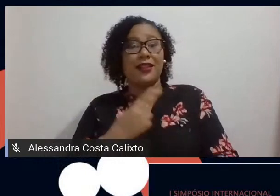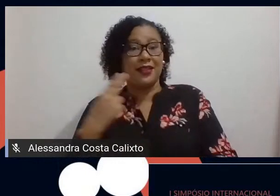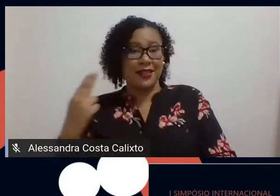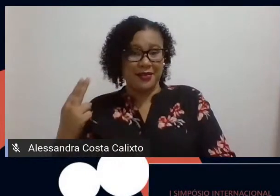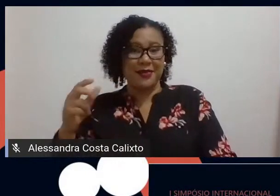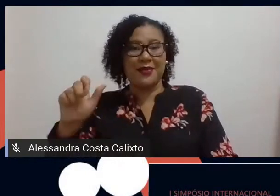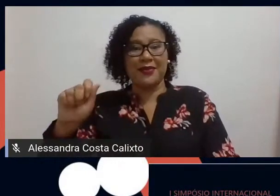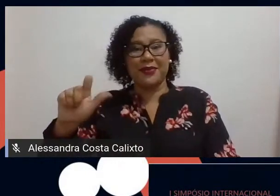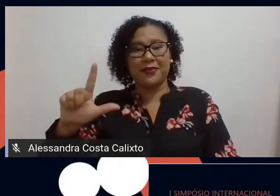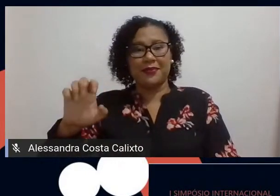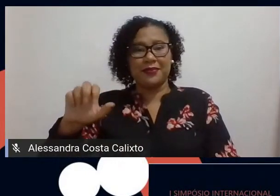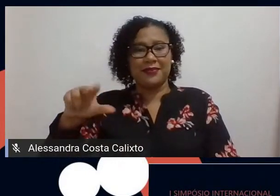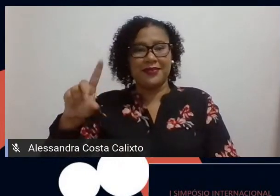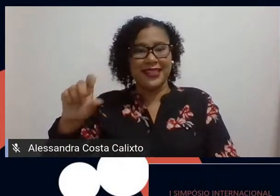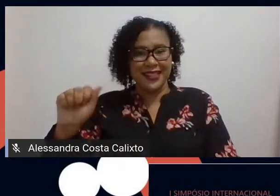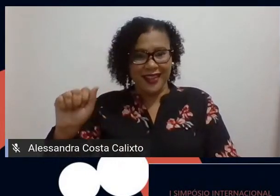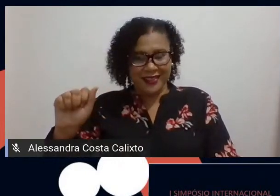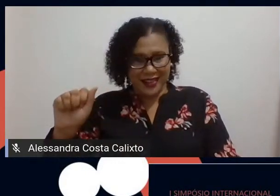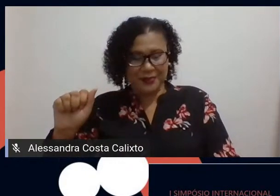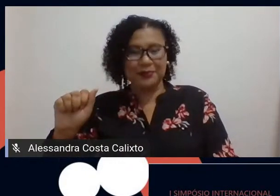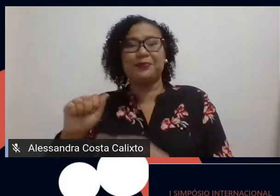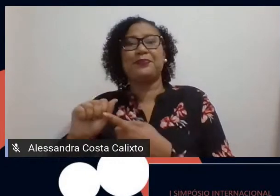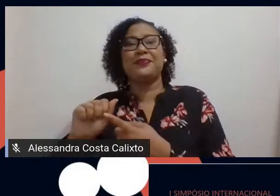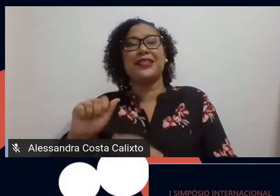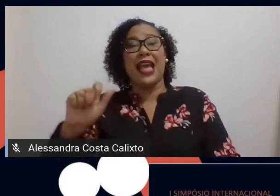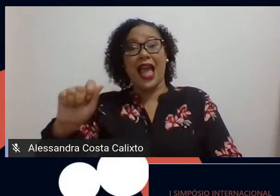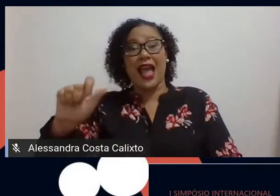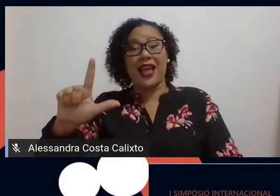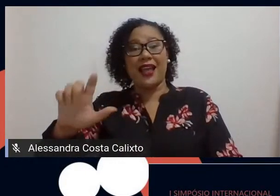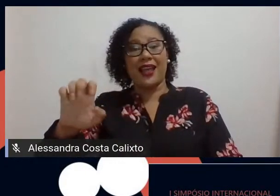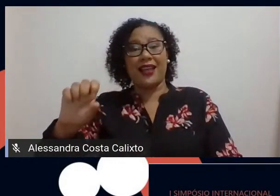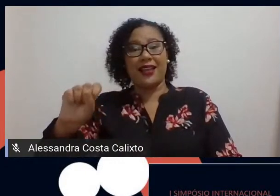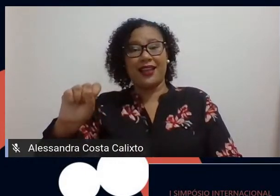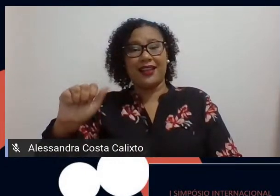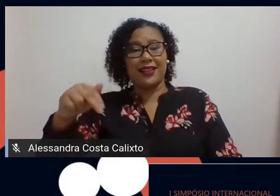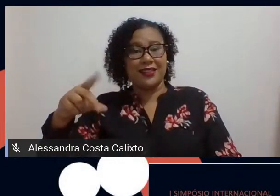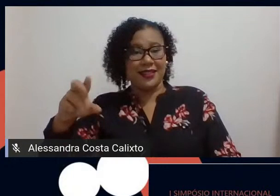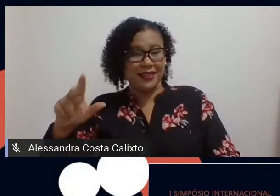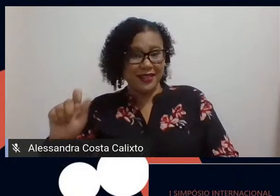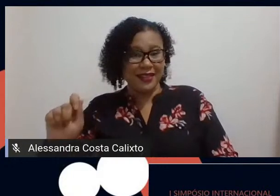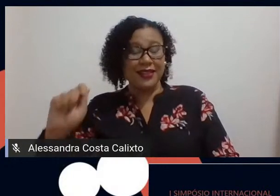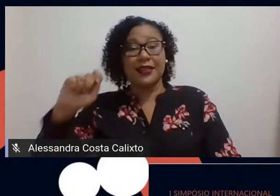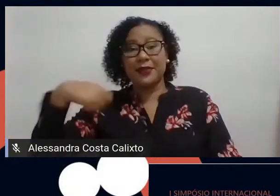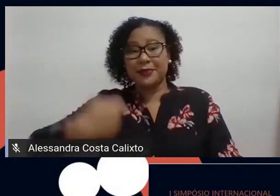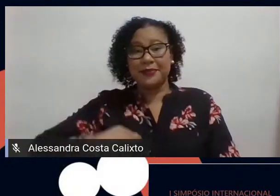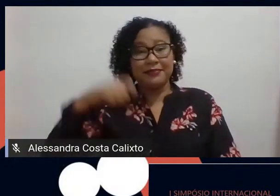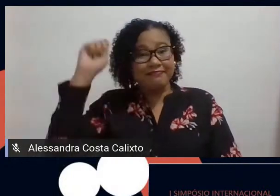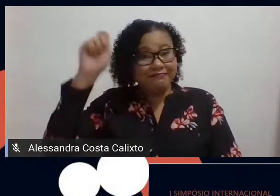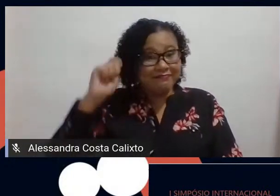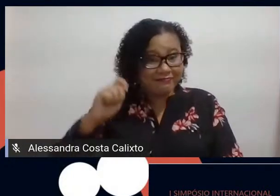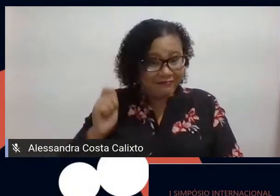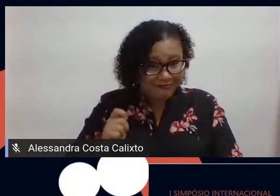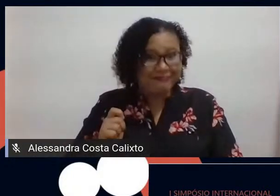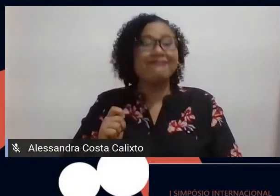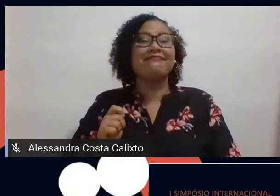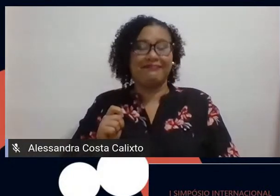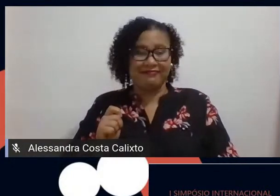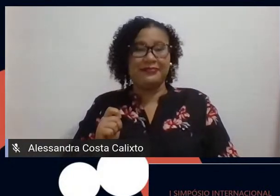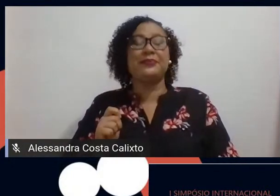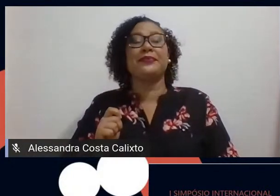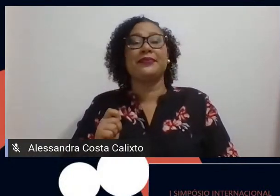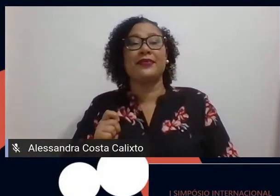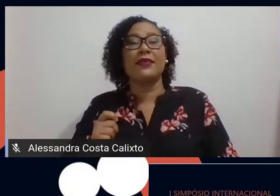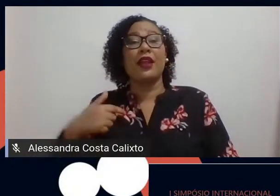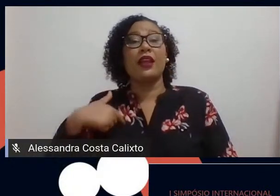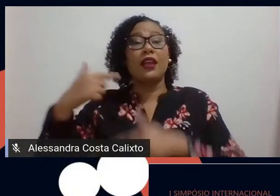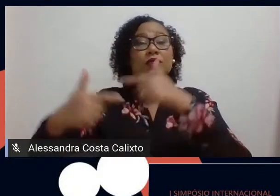aguardando. Então, vou iniciar me apresentando. Eu sou Alessandra Costa Calisto. Esse